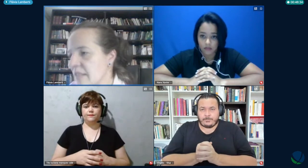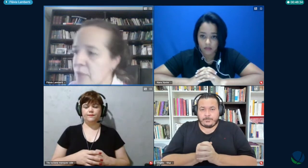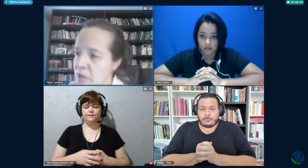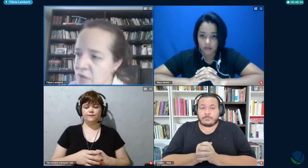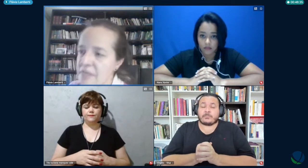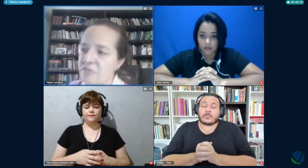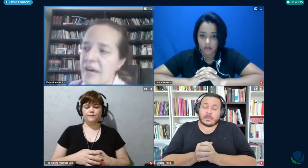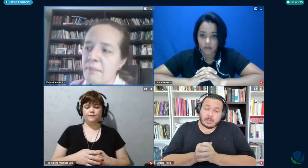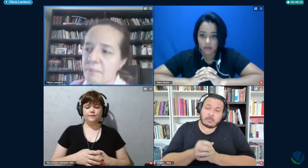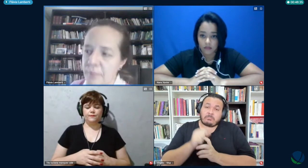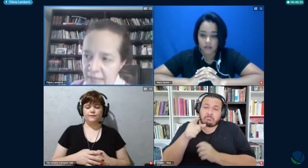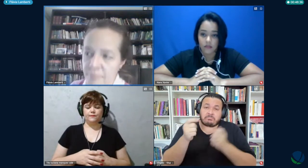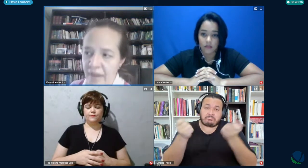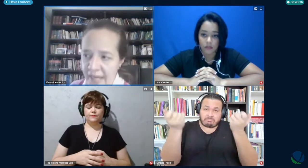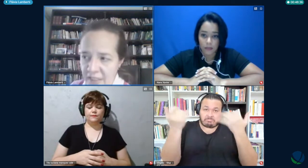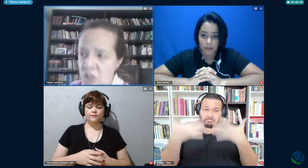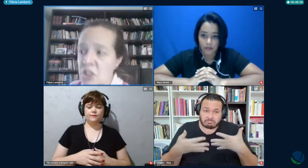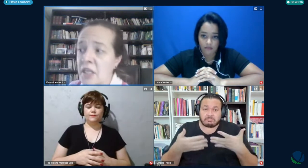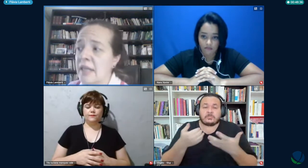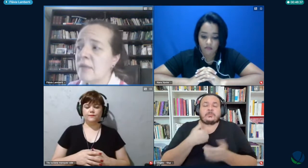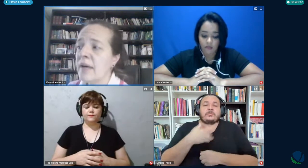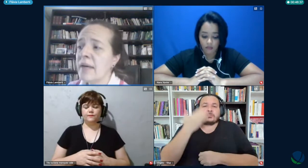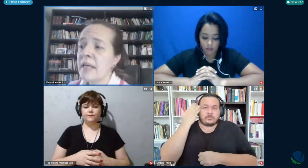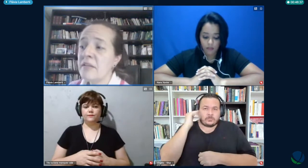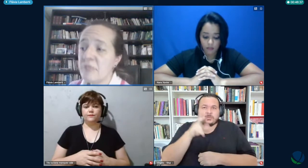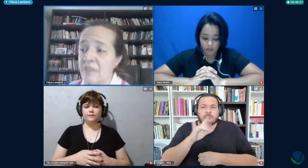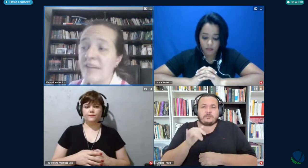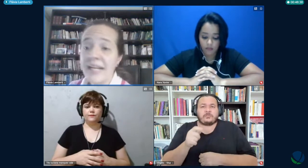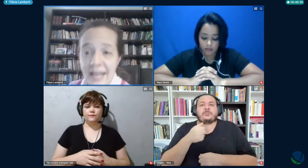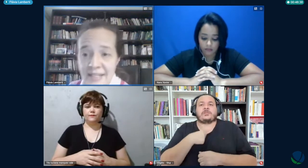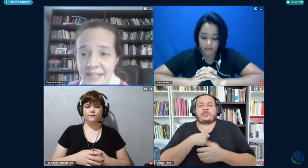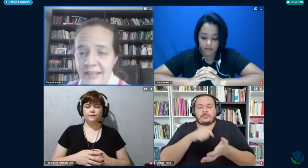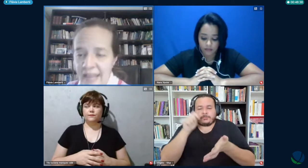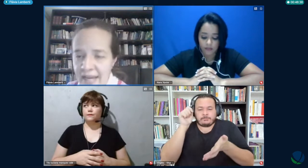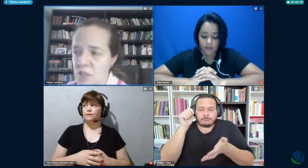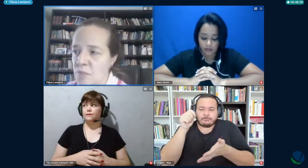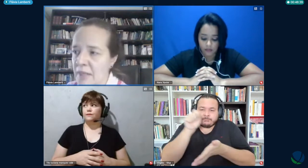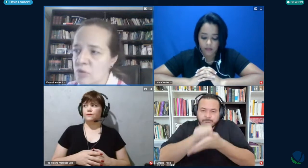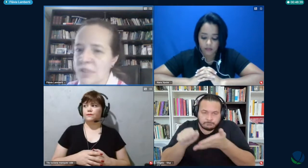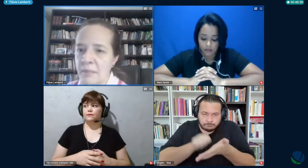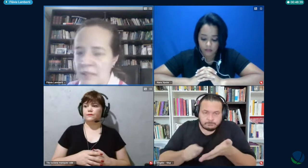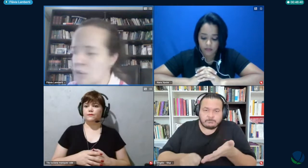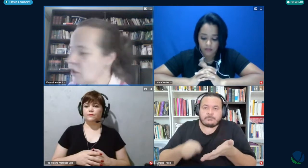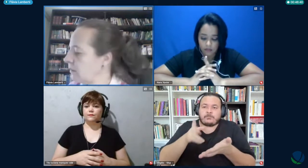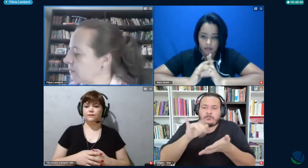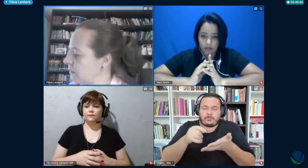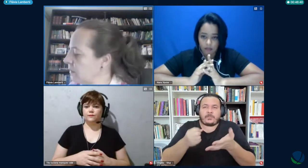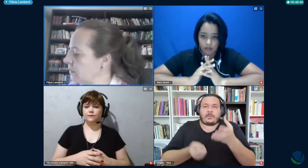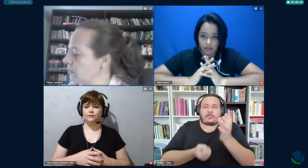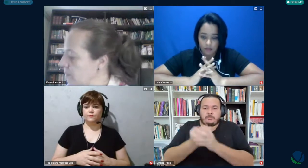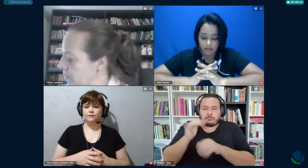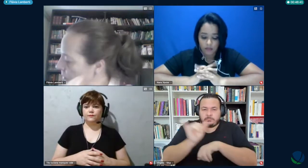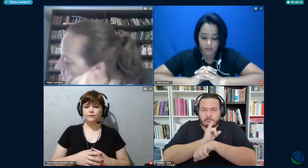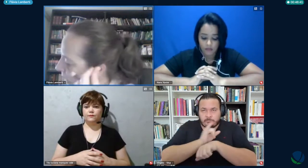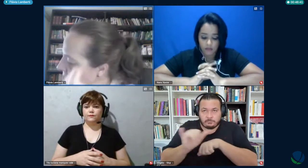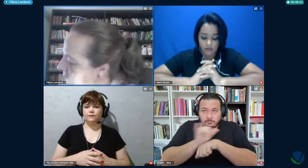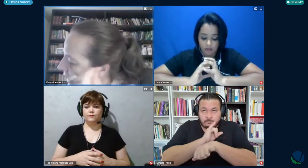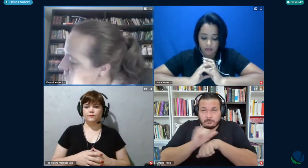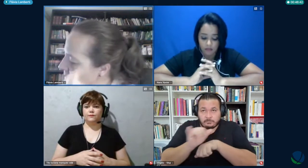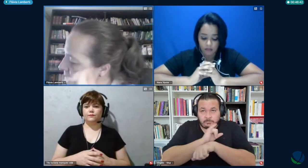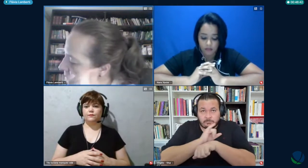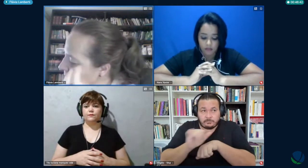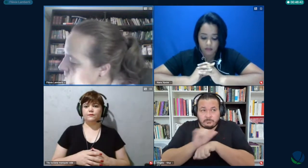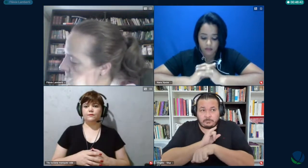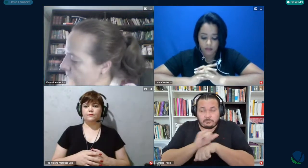Mas depois você fala que ele vai redigir, né? Ele vai criar estratégias para justamente